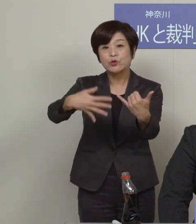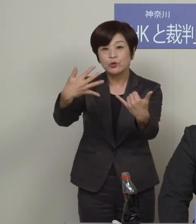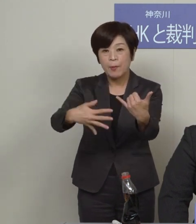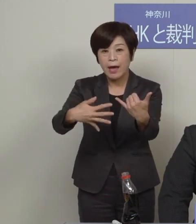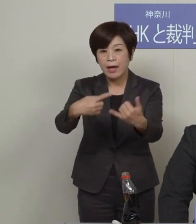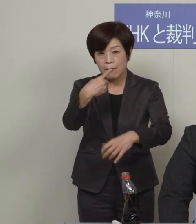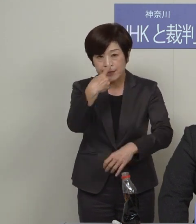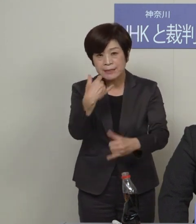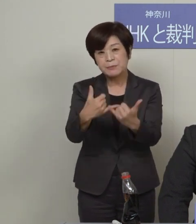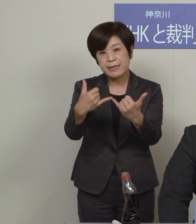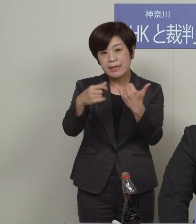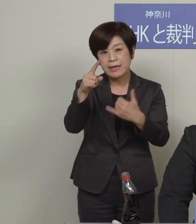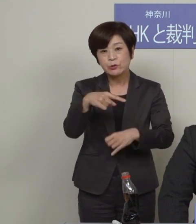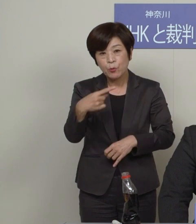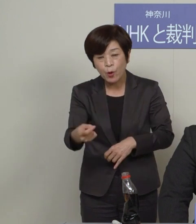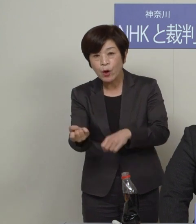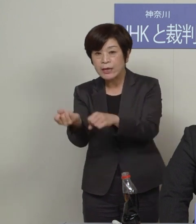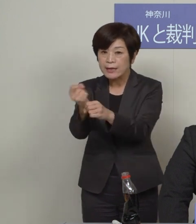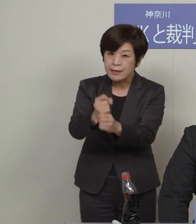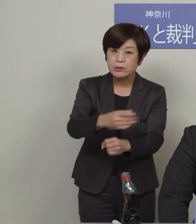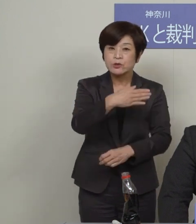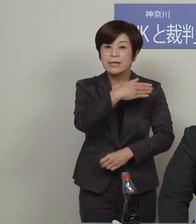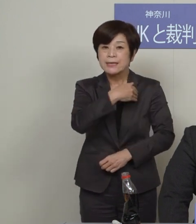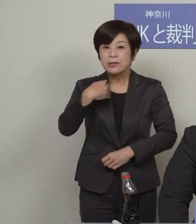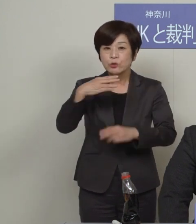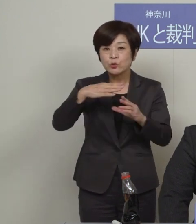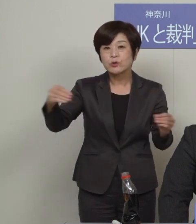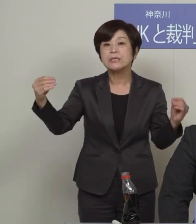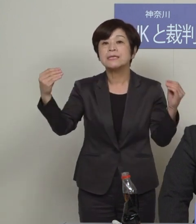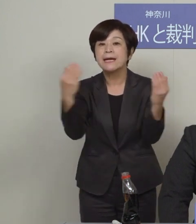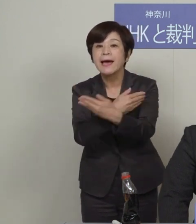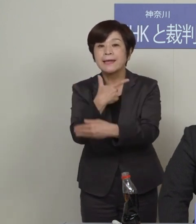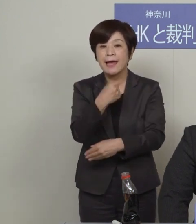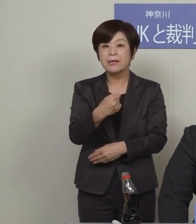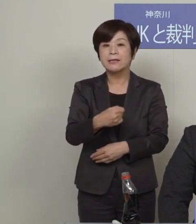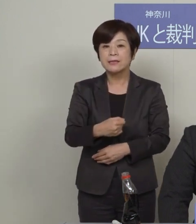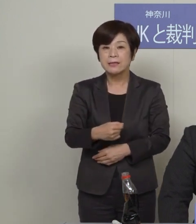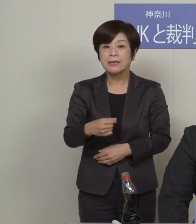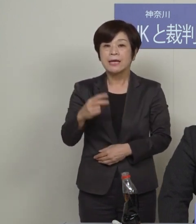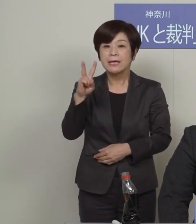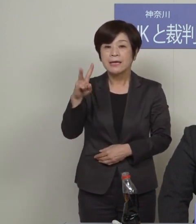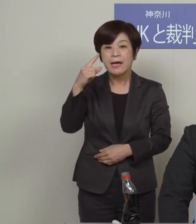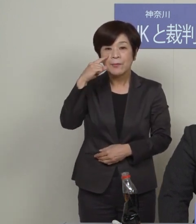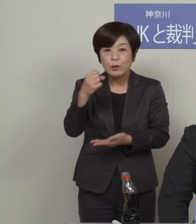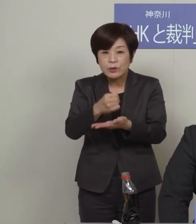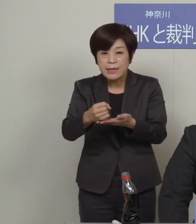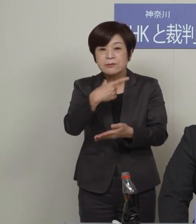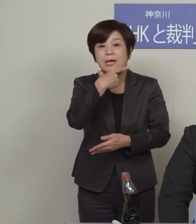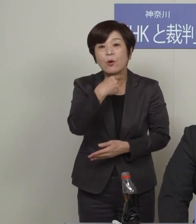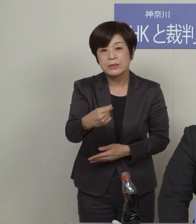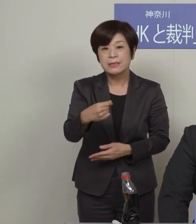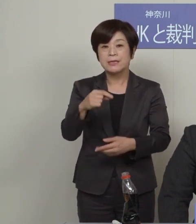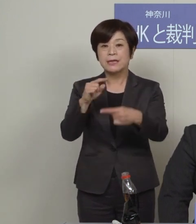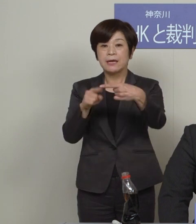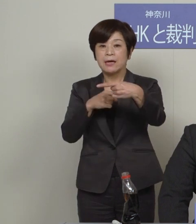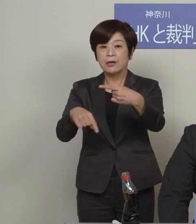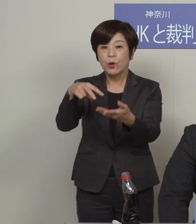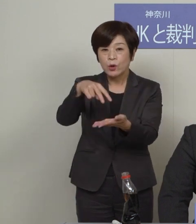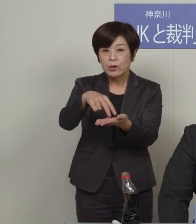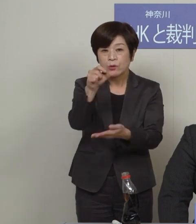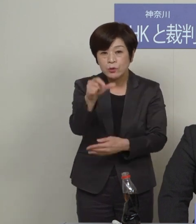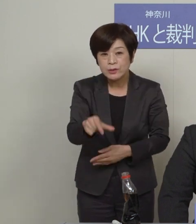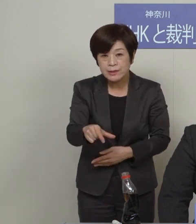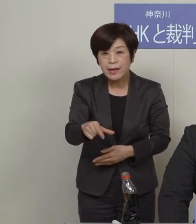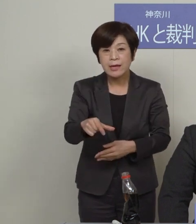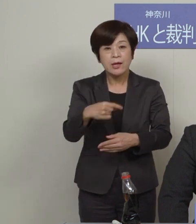なクソでも やり直しができる国にしたいと思います。セカンドチャンスが欲しい一人の人間として、僕